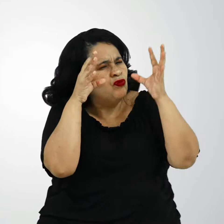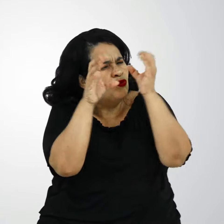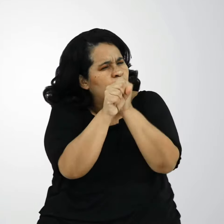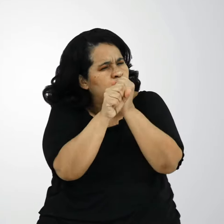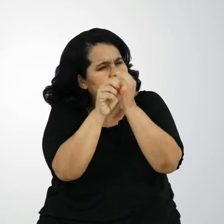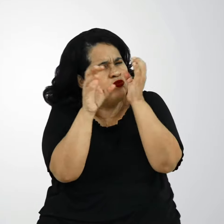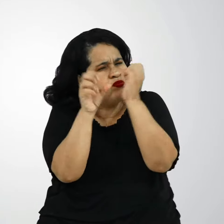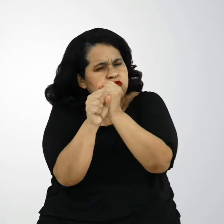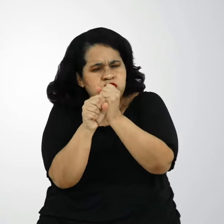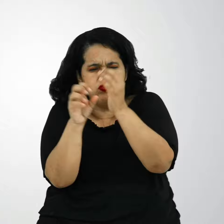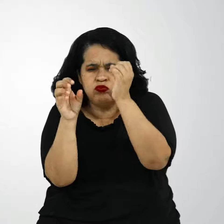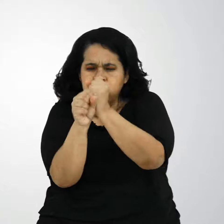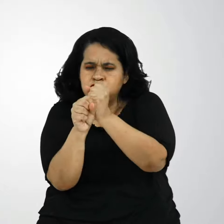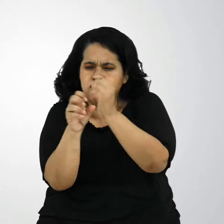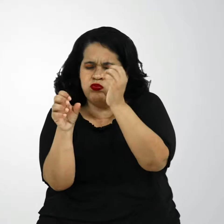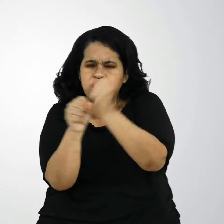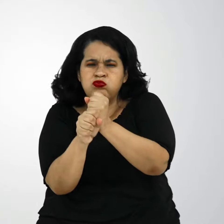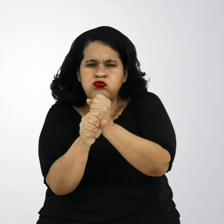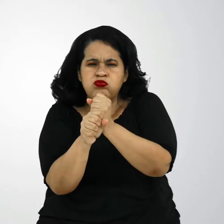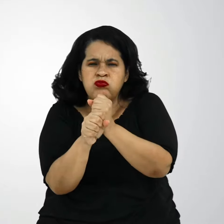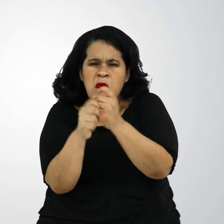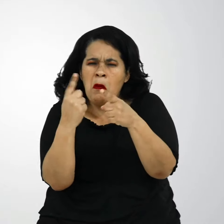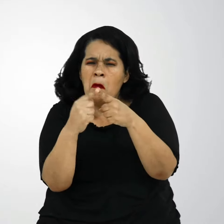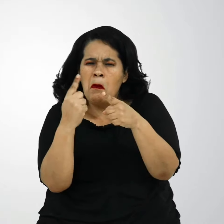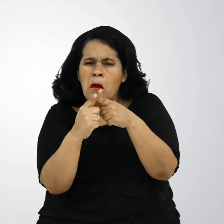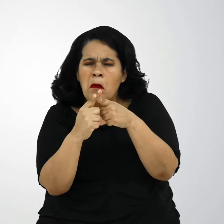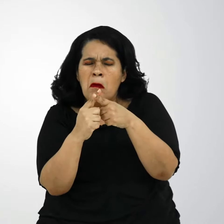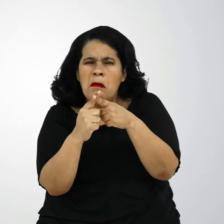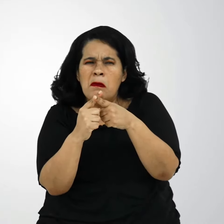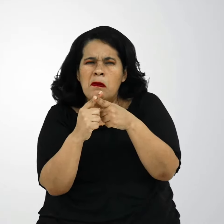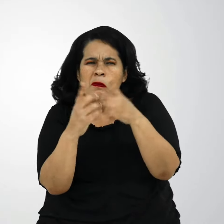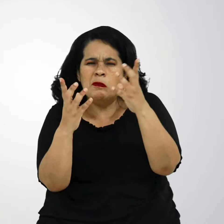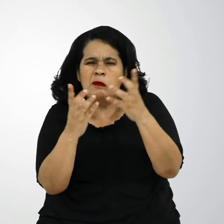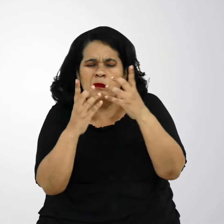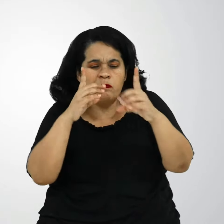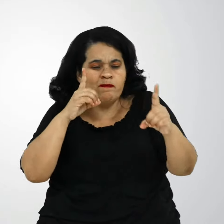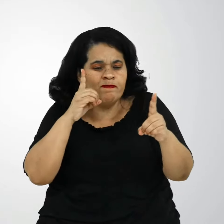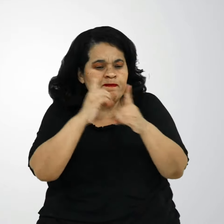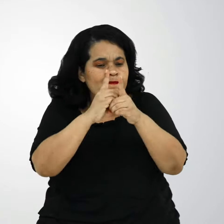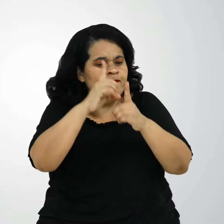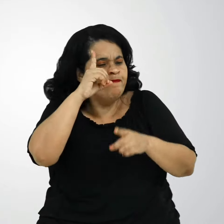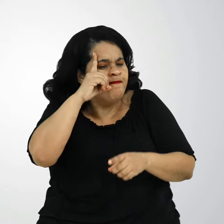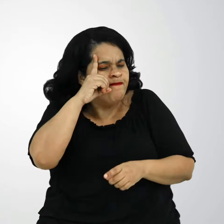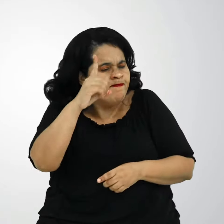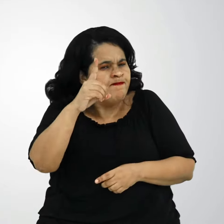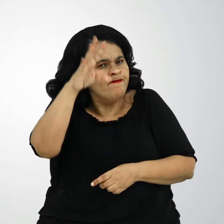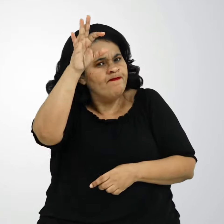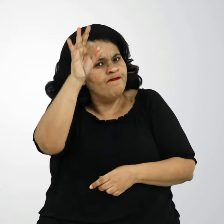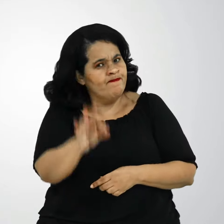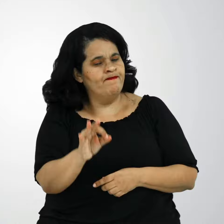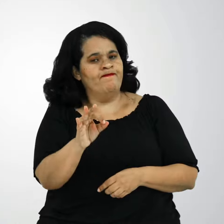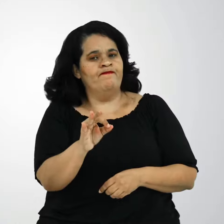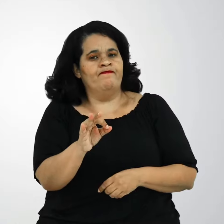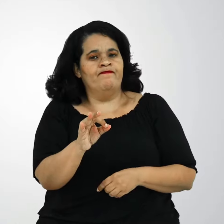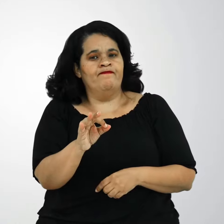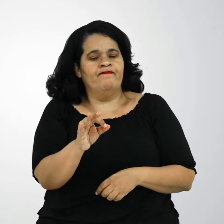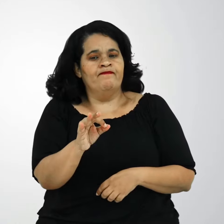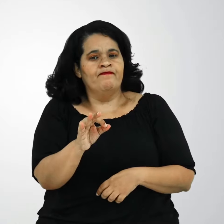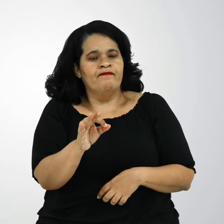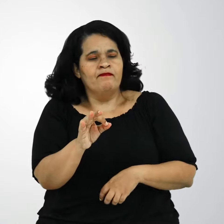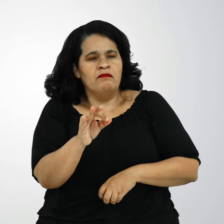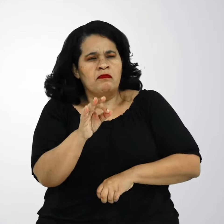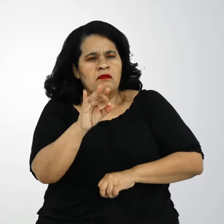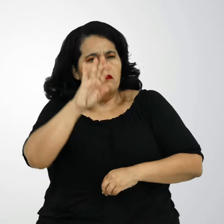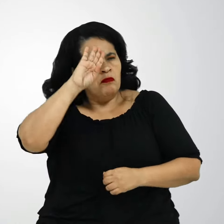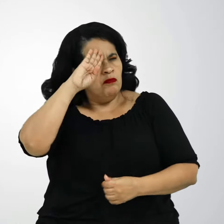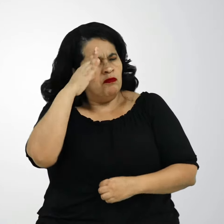encontrar uma data literal, né? Exatamente. Um número literal, né? Eu